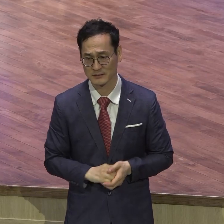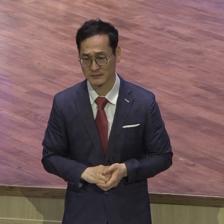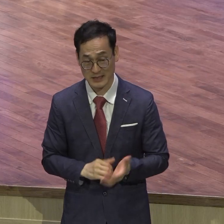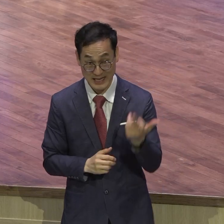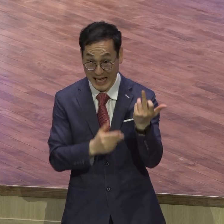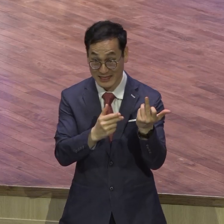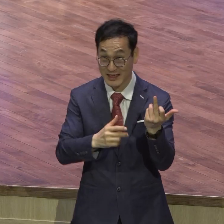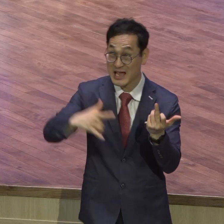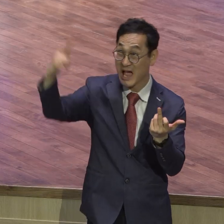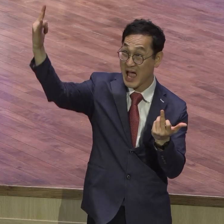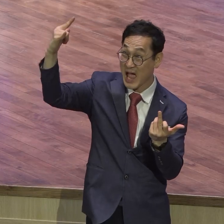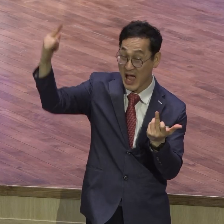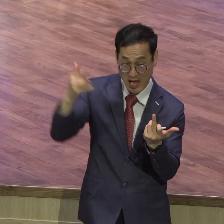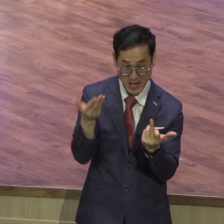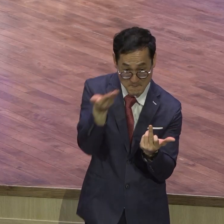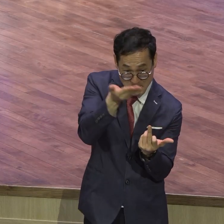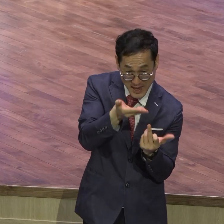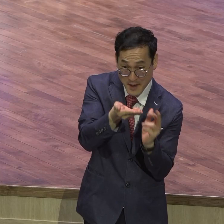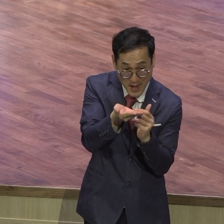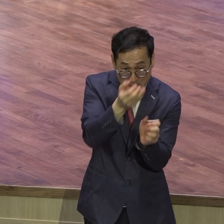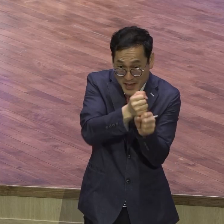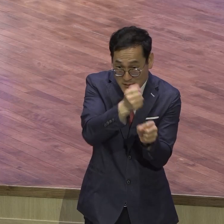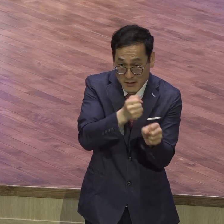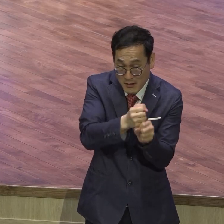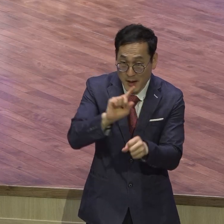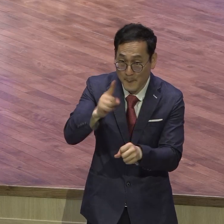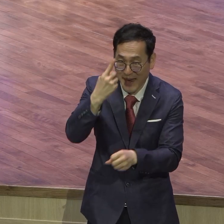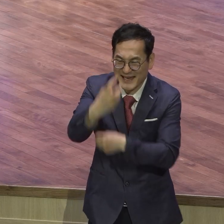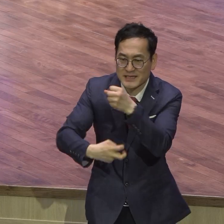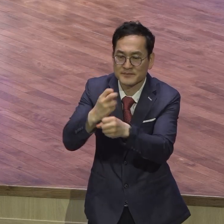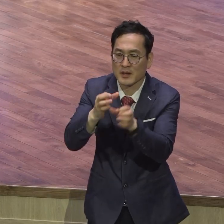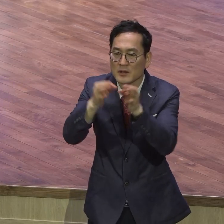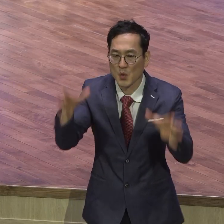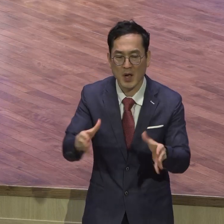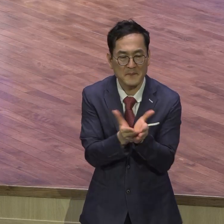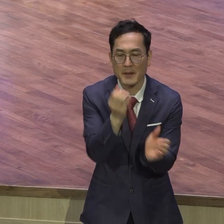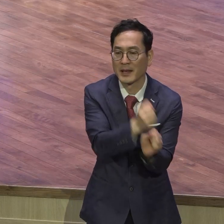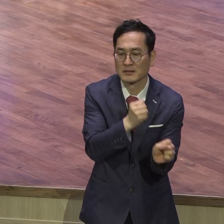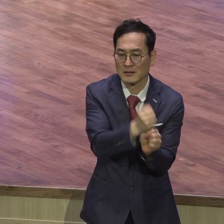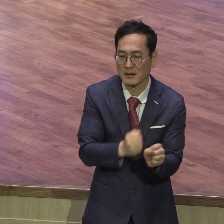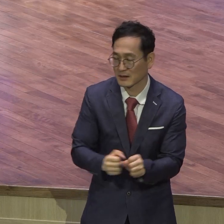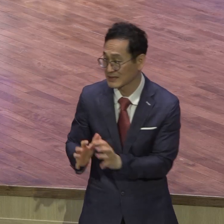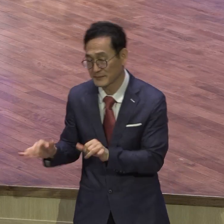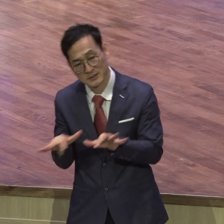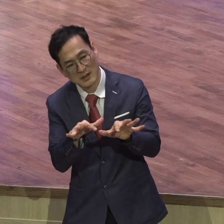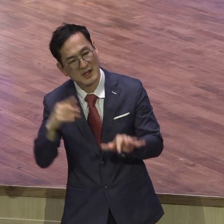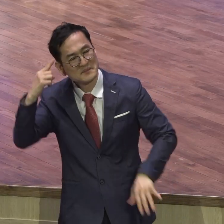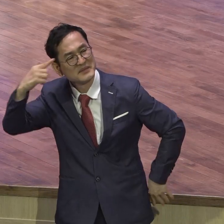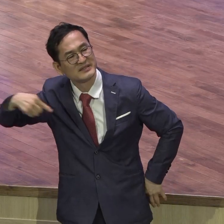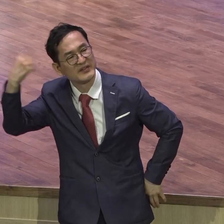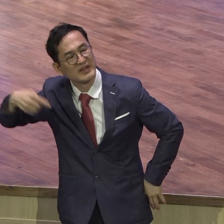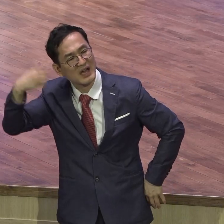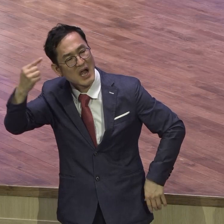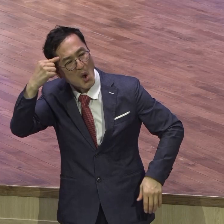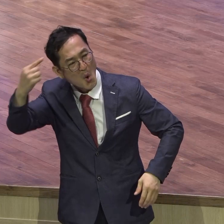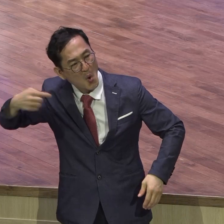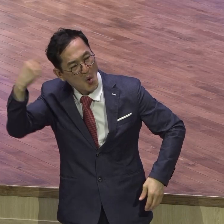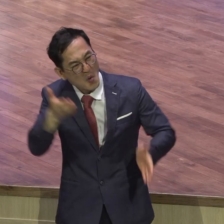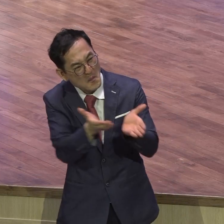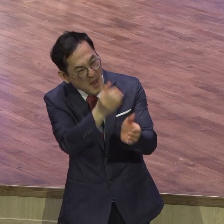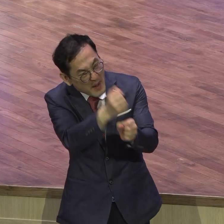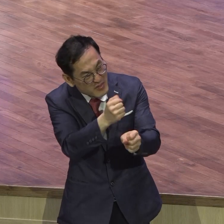지어래 그것도 120년 동안 말 되는 소리입니까? 미쳤다 저거 완전히 저 노아 영감적 미쳤구나 저거